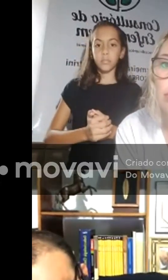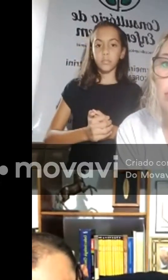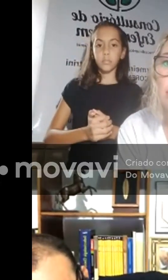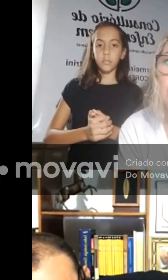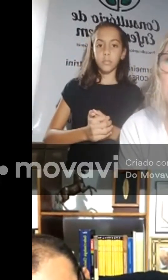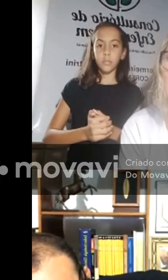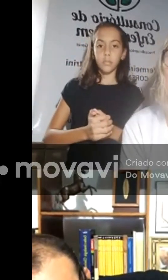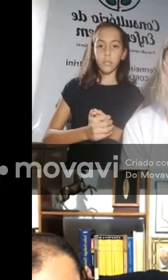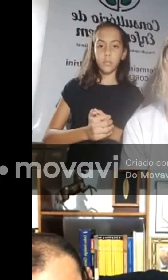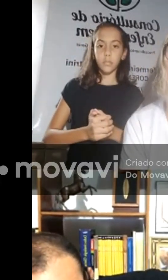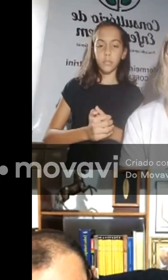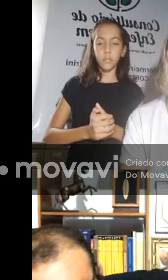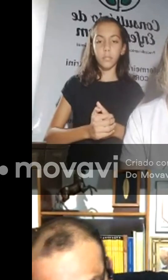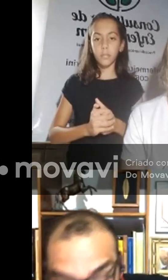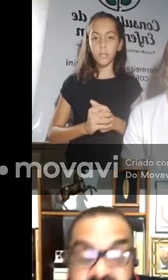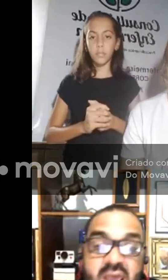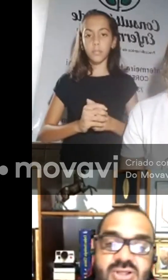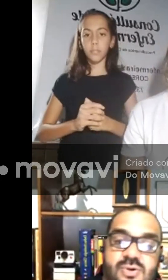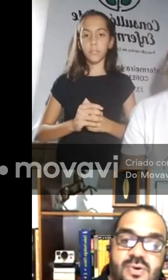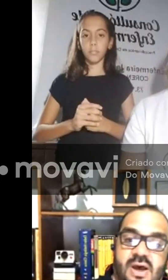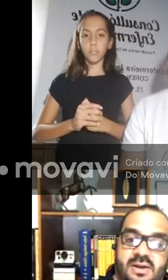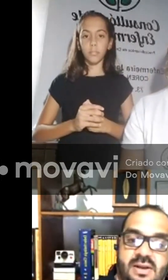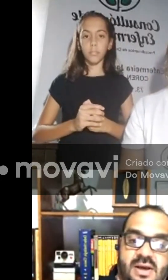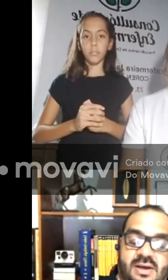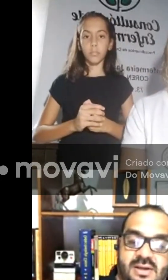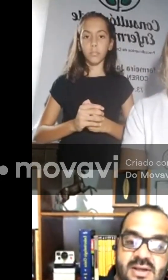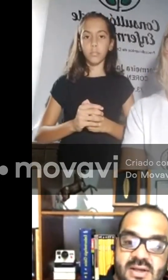do fator genético